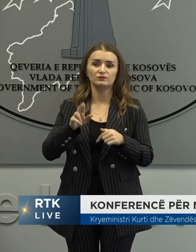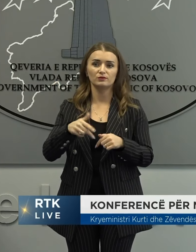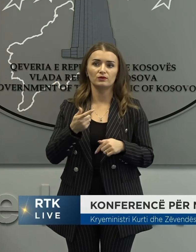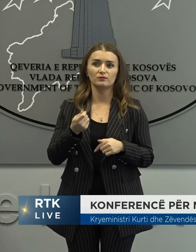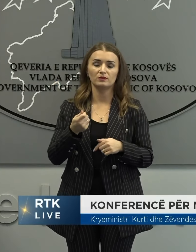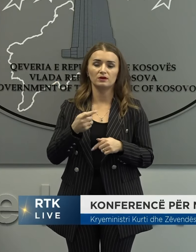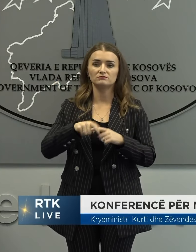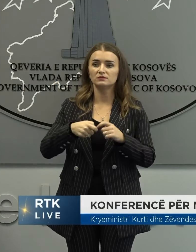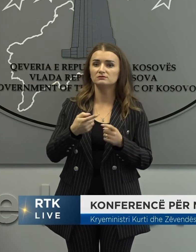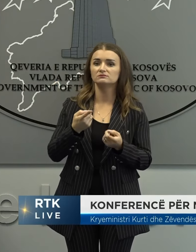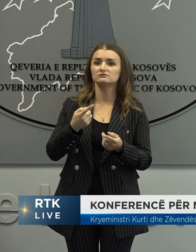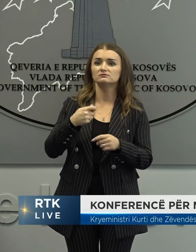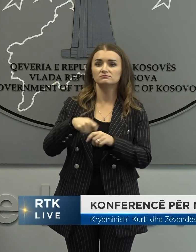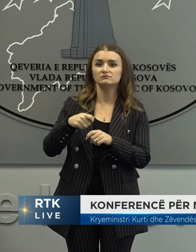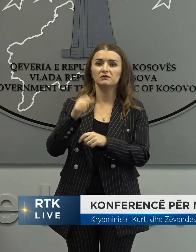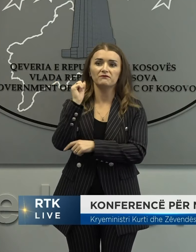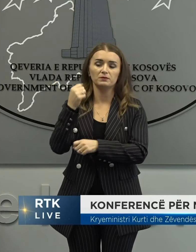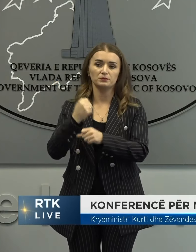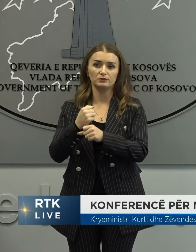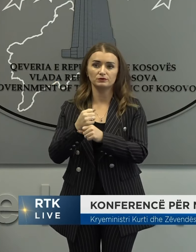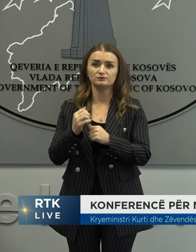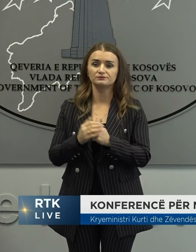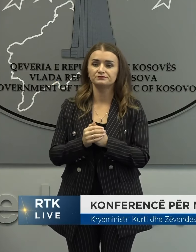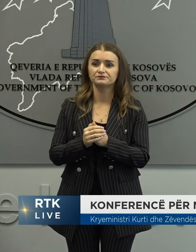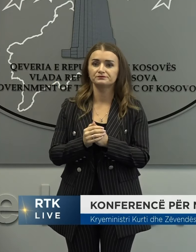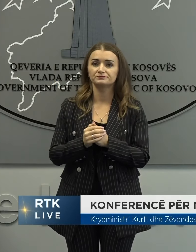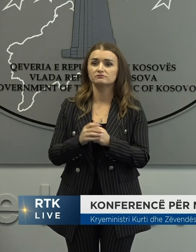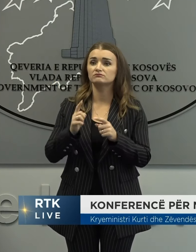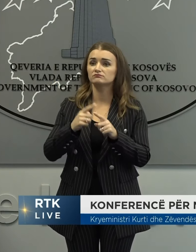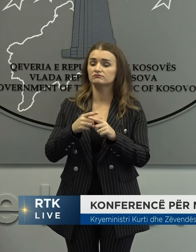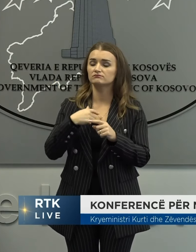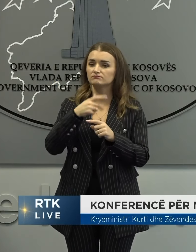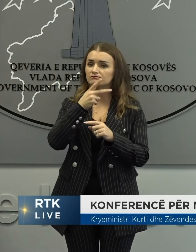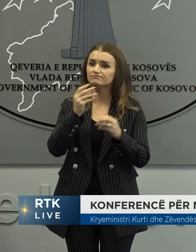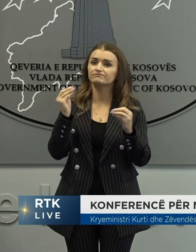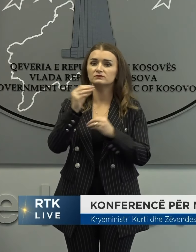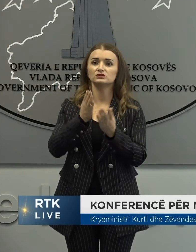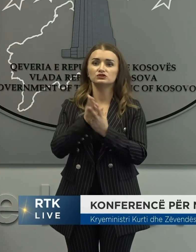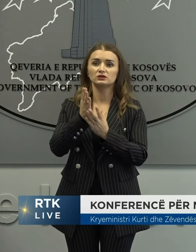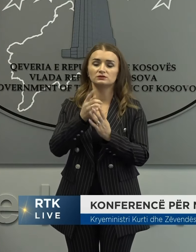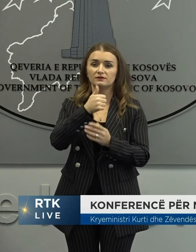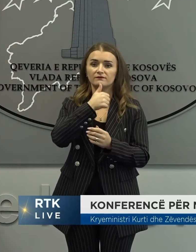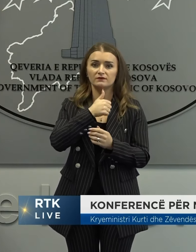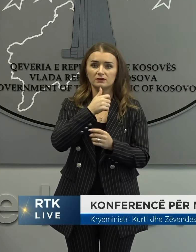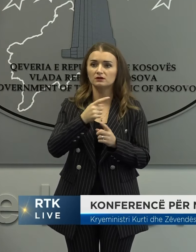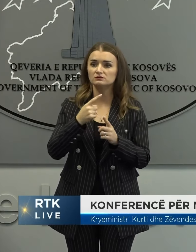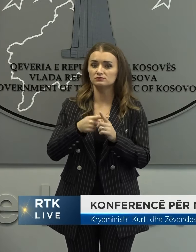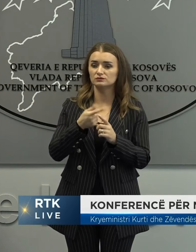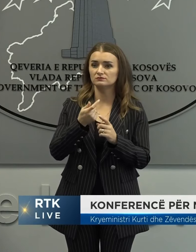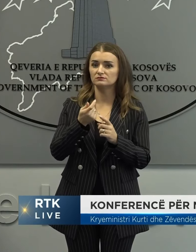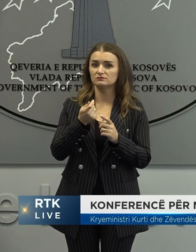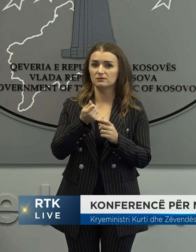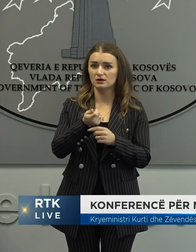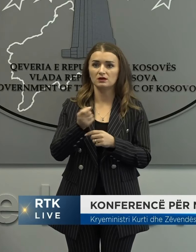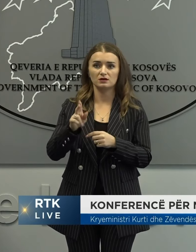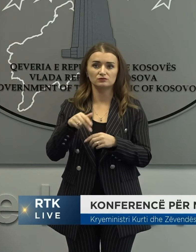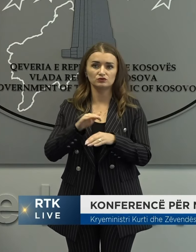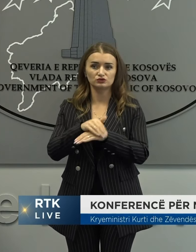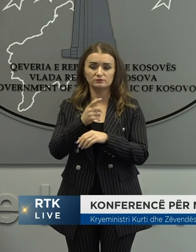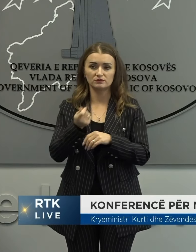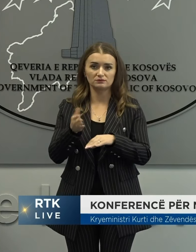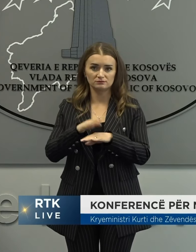sektorët strategjik. Do të kemi edhe rritje të qasjes në financa dhe integrim të sistemit të pagesave, për cilat edhe foli kryeministri.